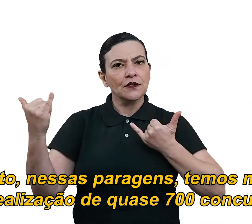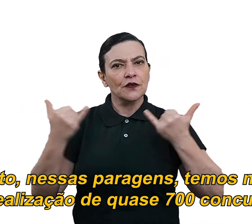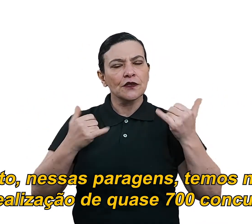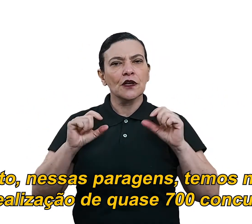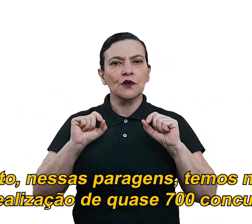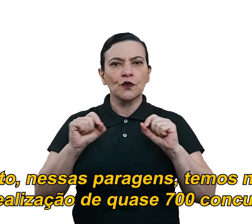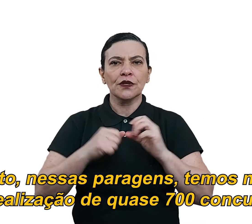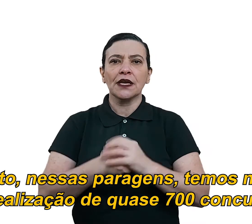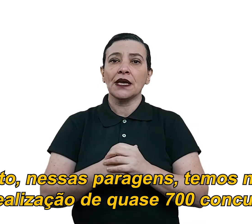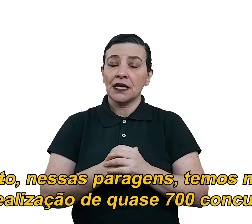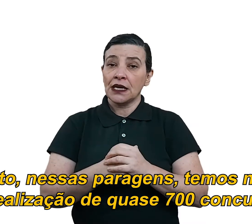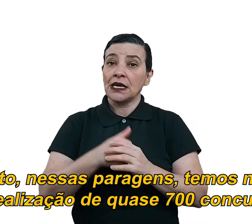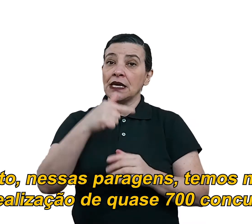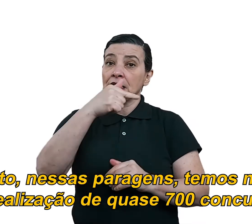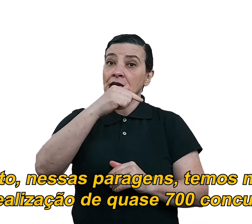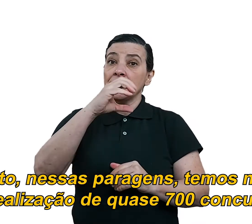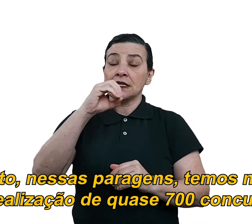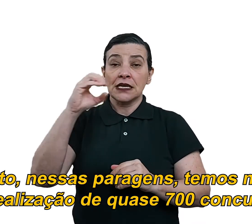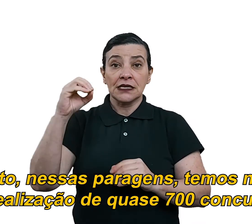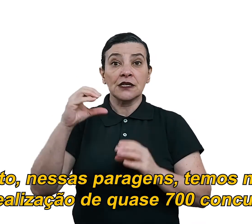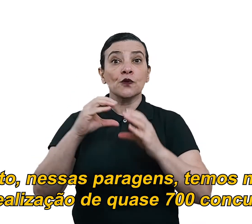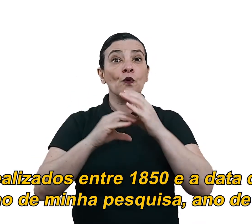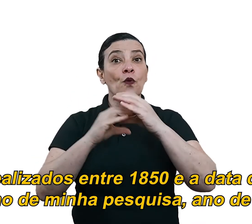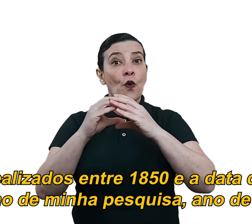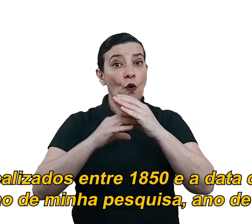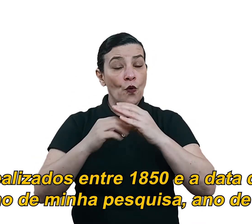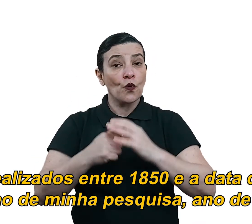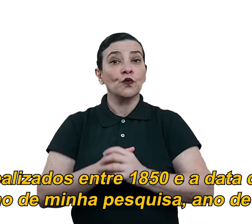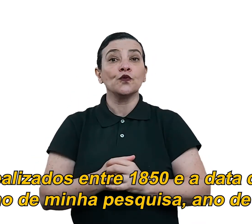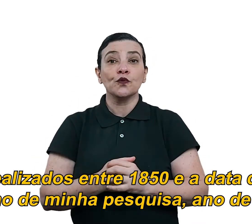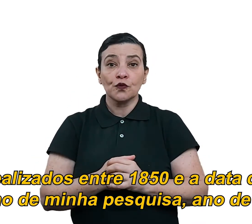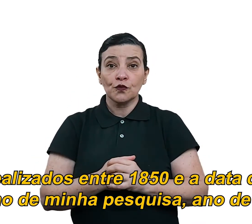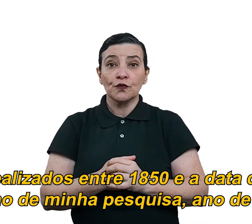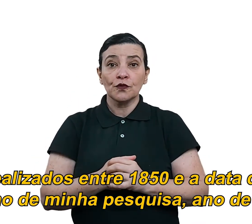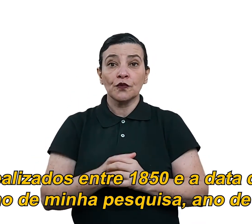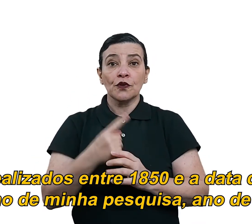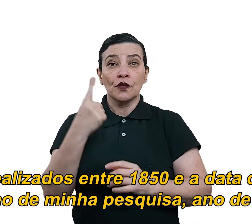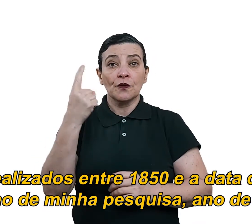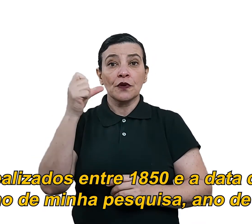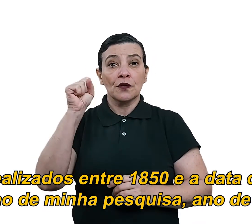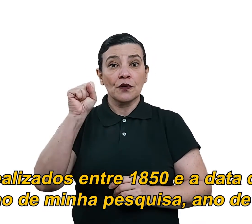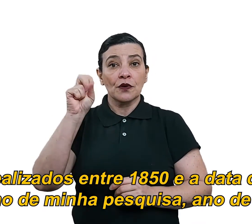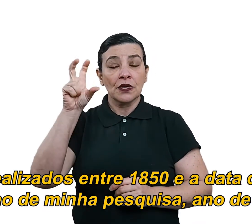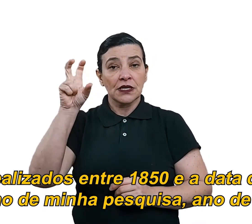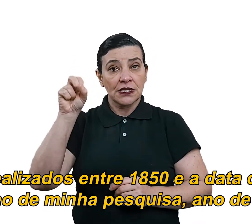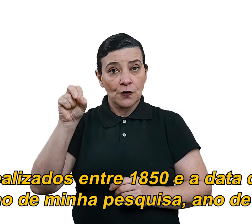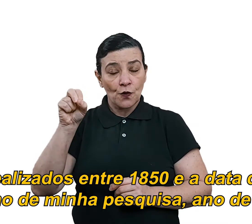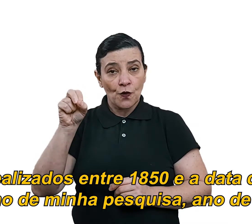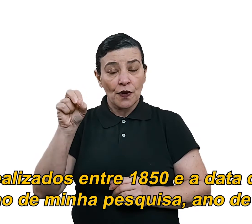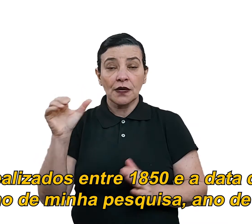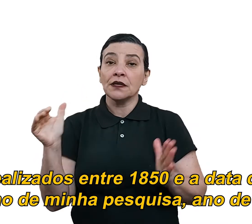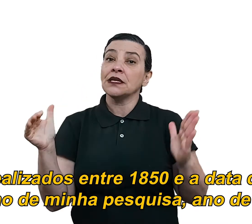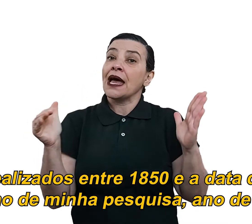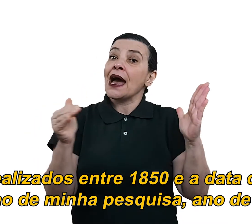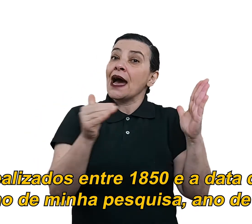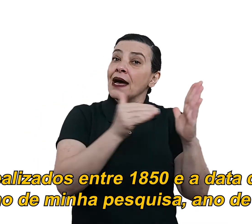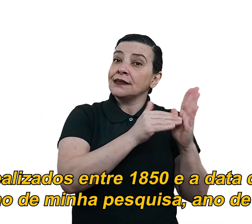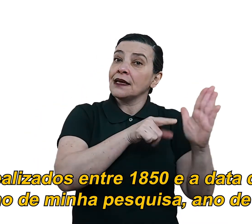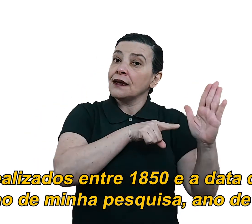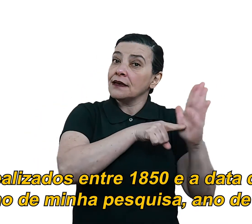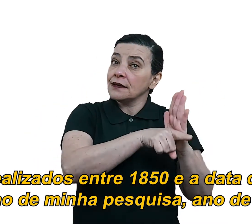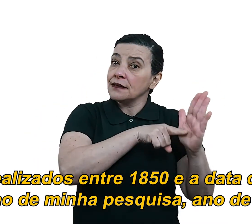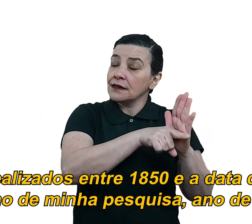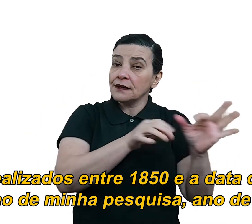da realização de quase 700 concursos realizados entre 1850 e a data